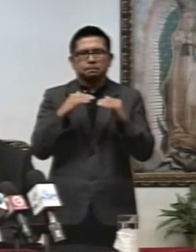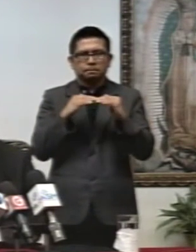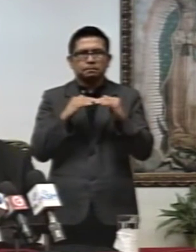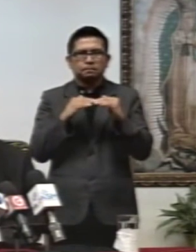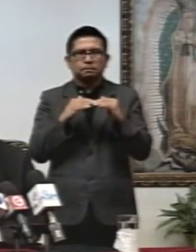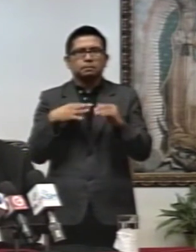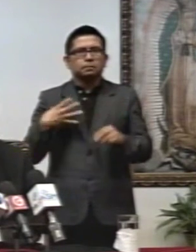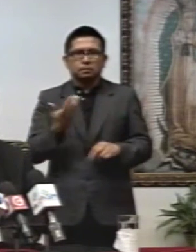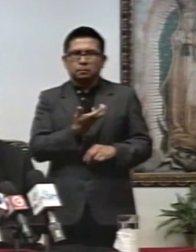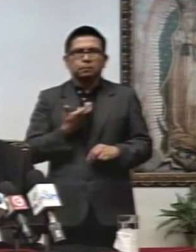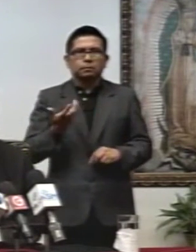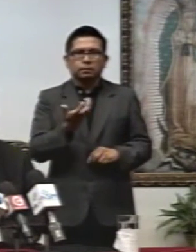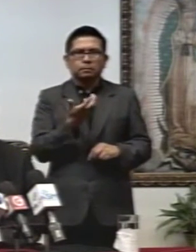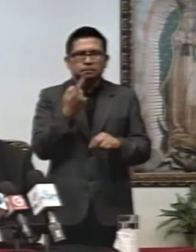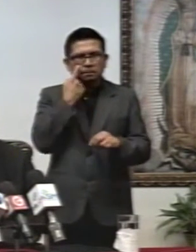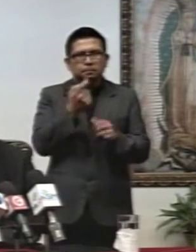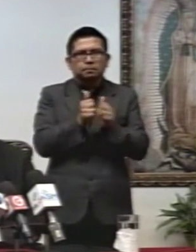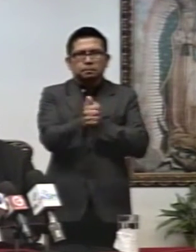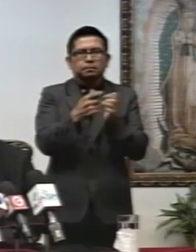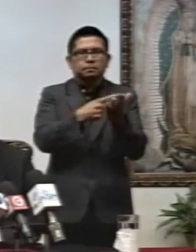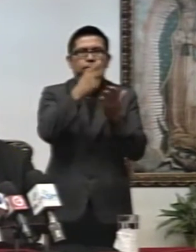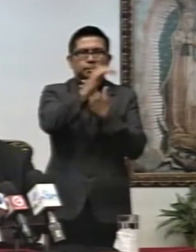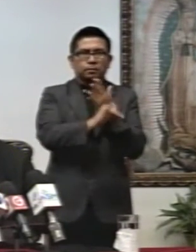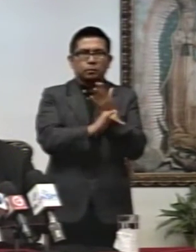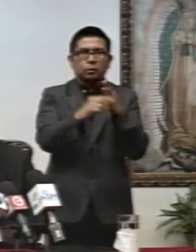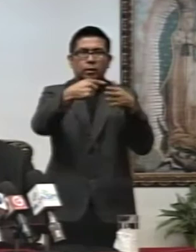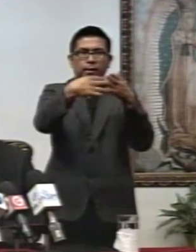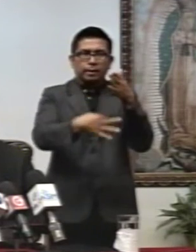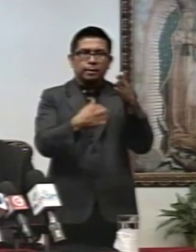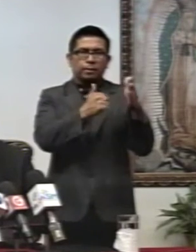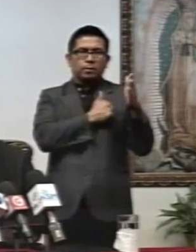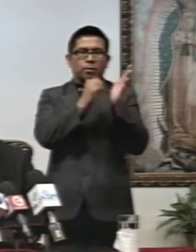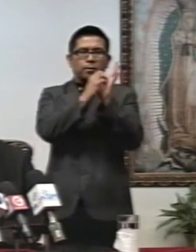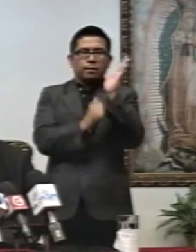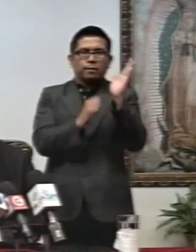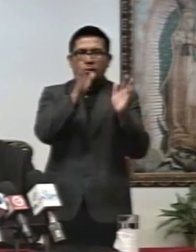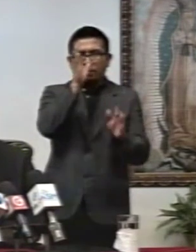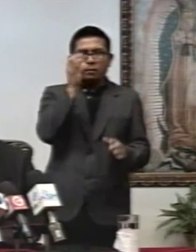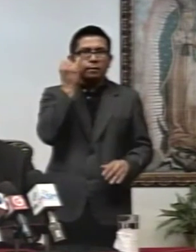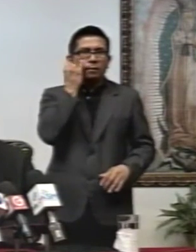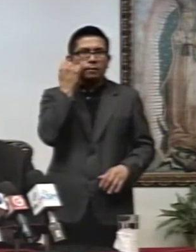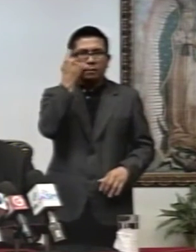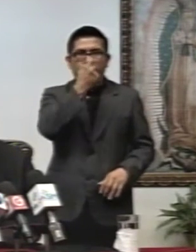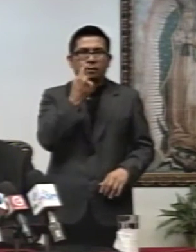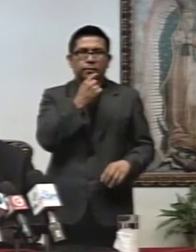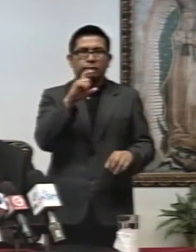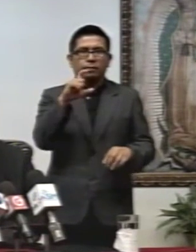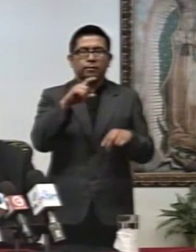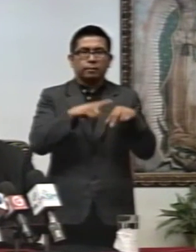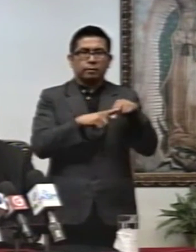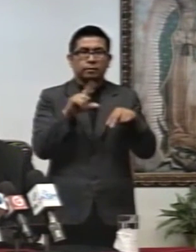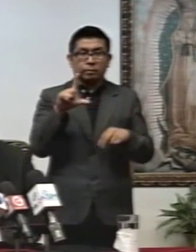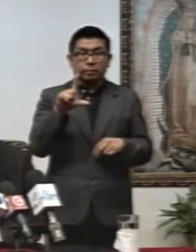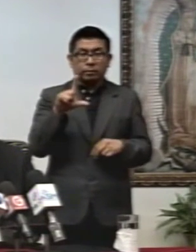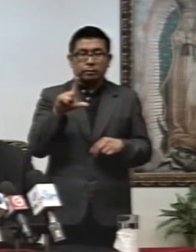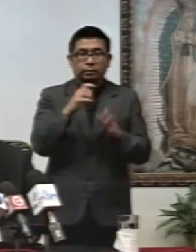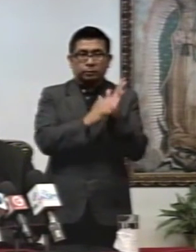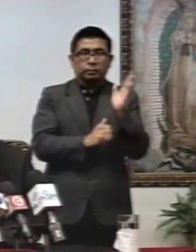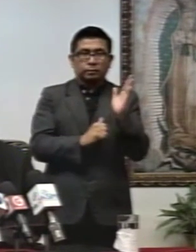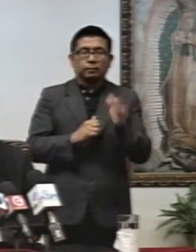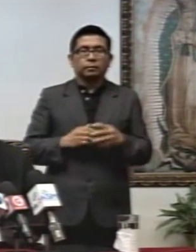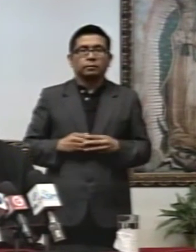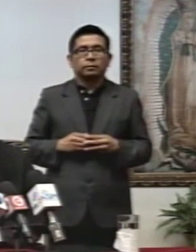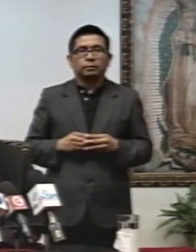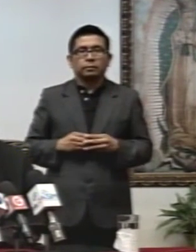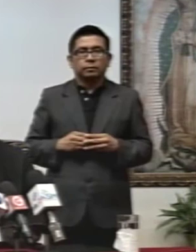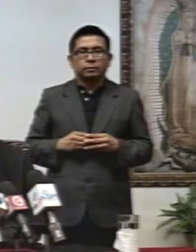tengamos avanzado el proyecto de ley de responsabilidad tributaria, responsabilidad fiscal.